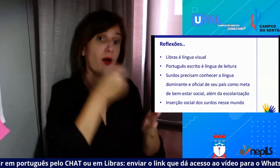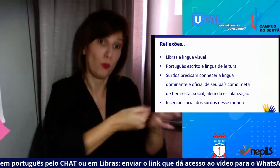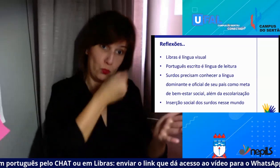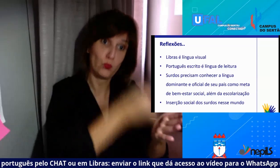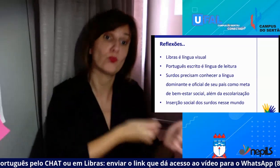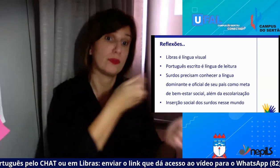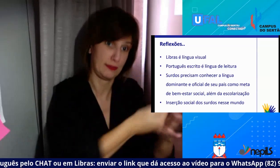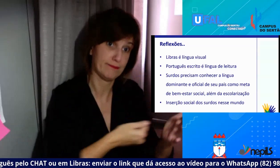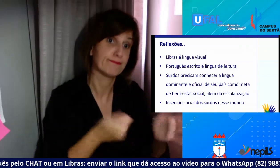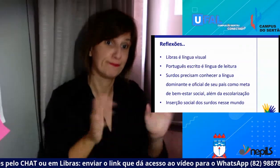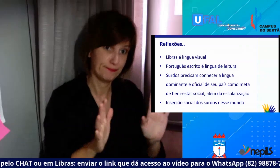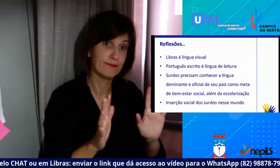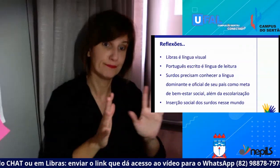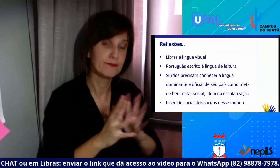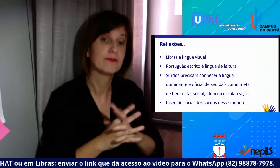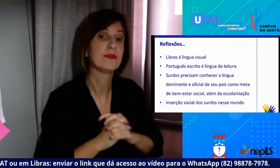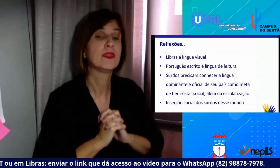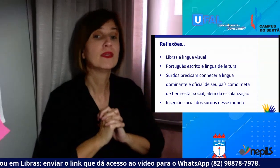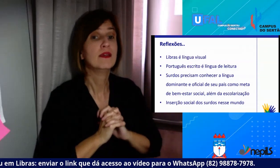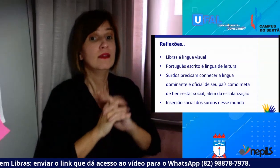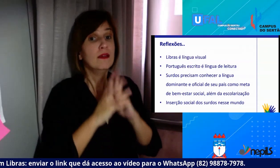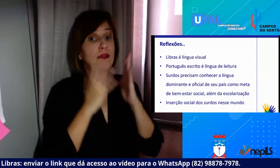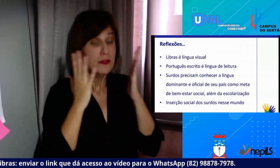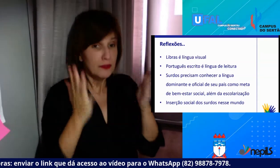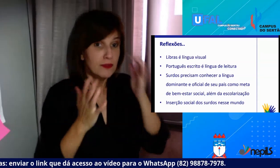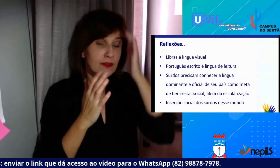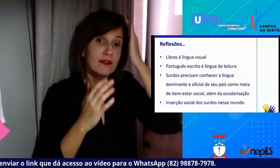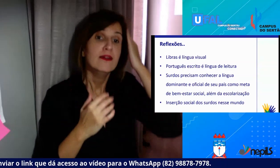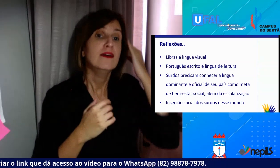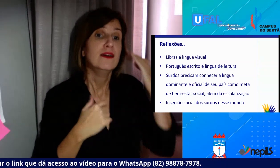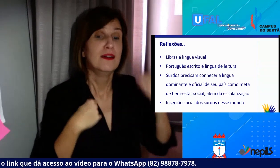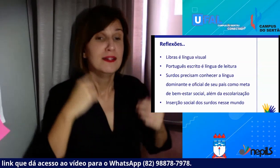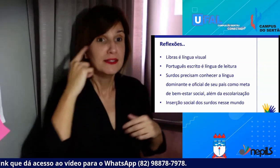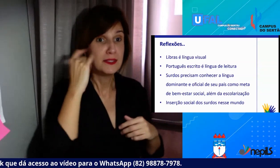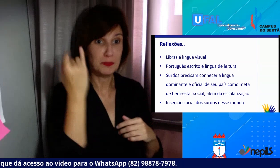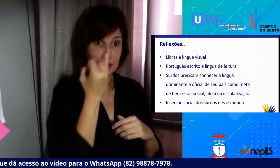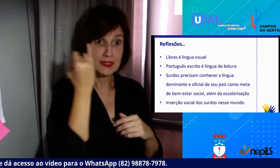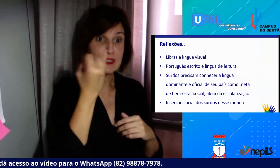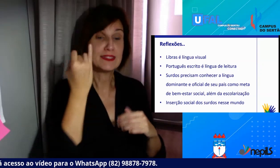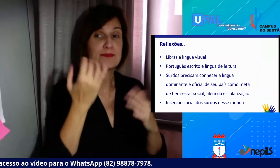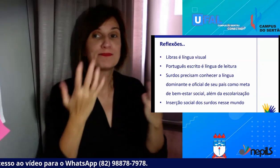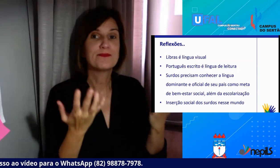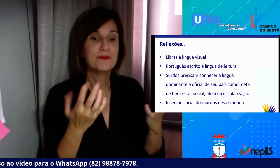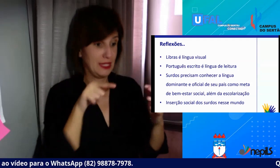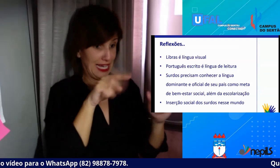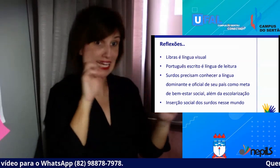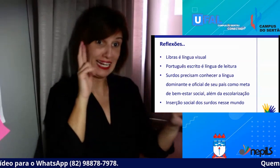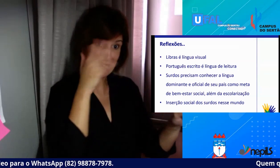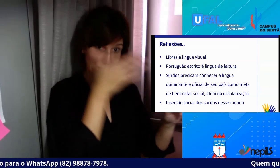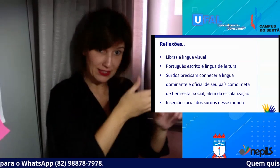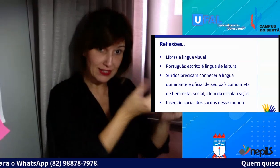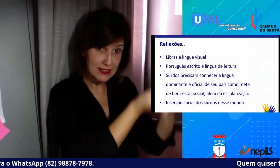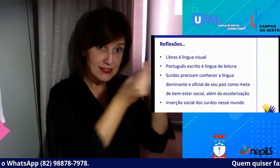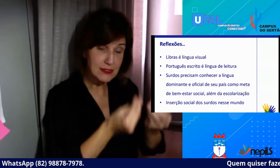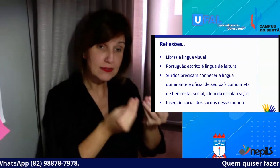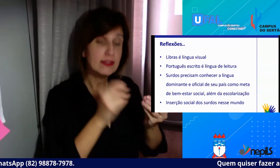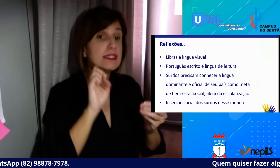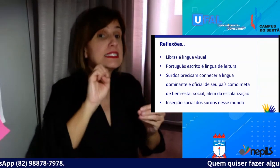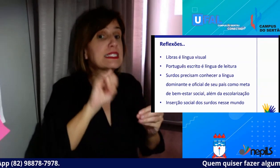para os mais variados estados, e temos lutado sempre, há muitos anos, para que